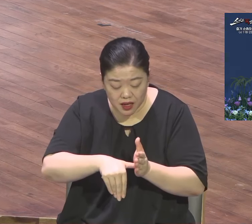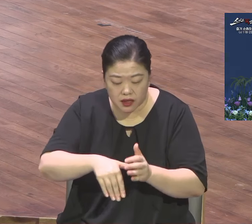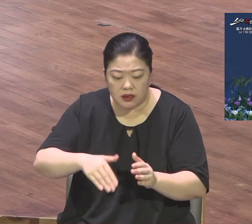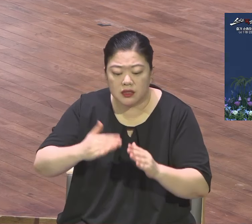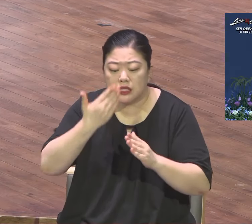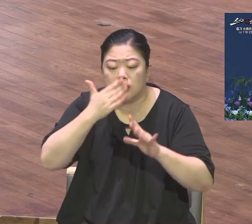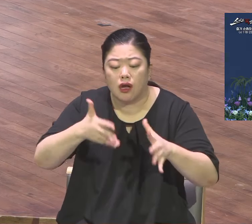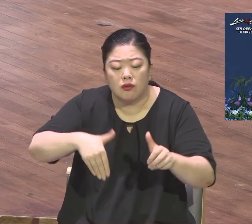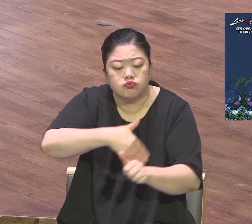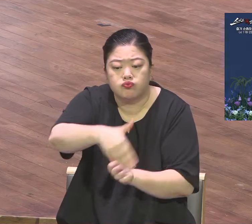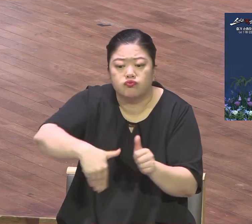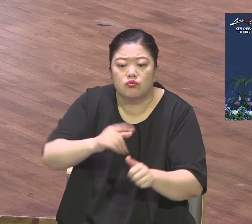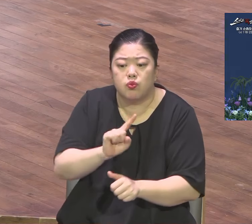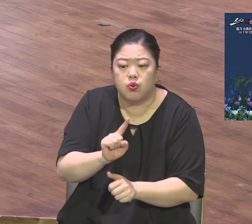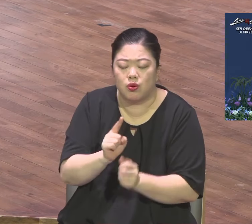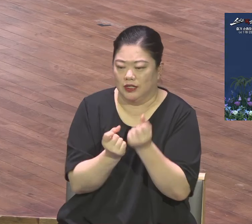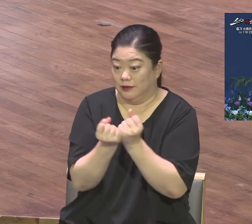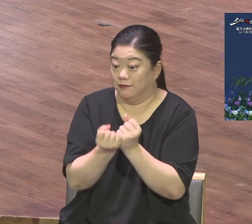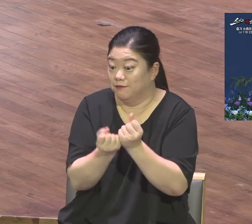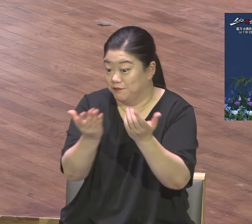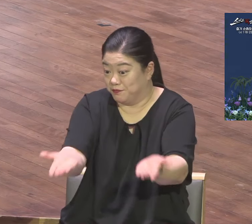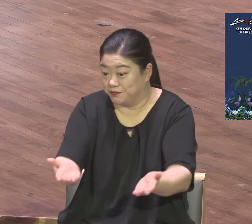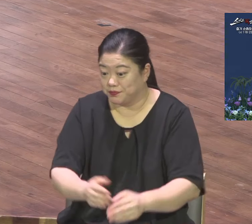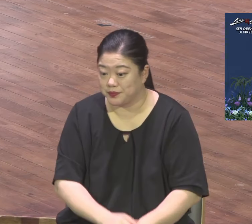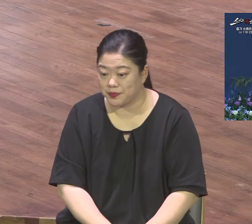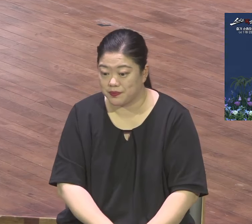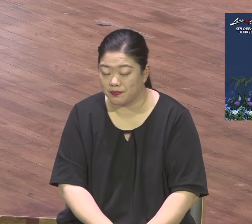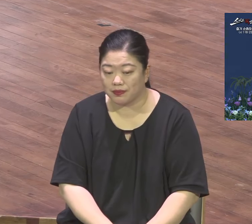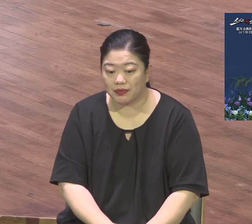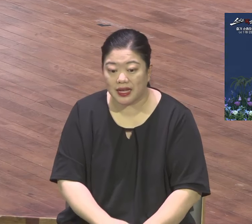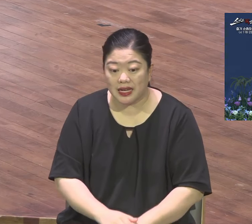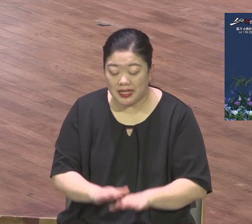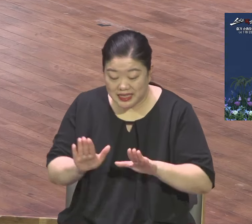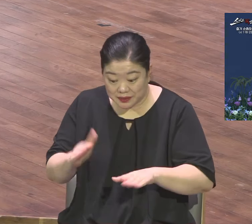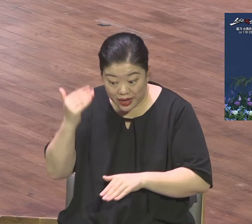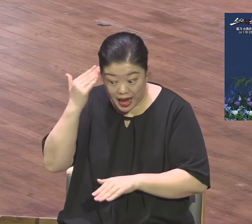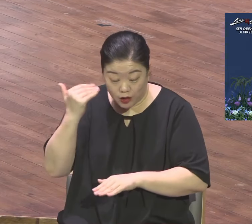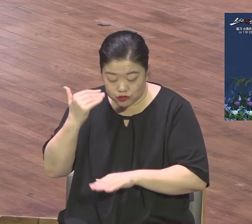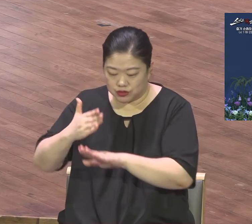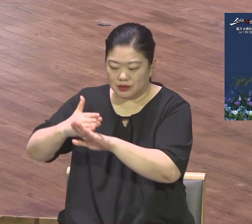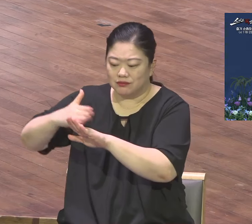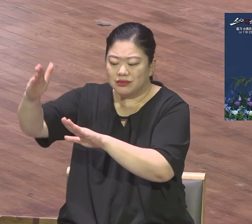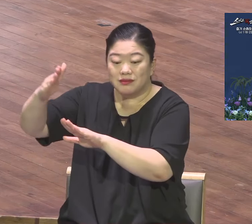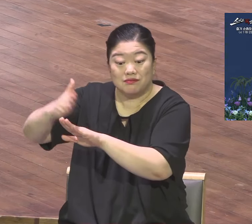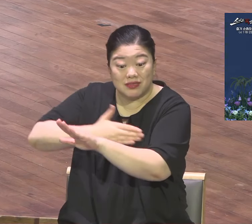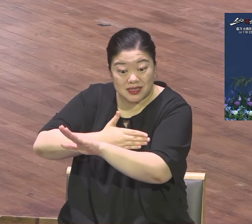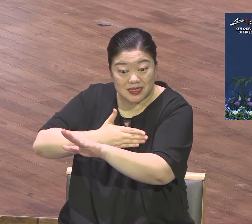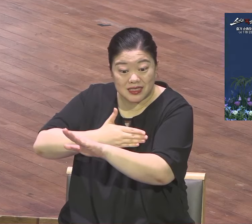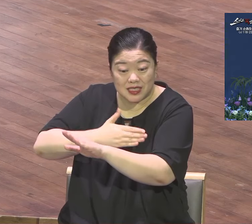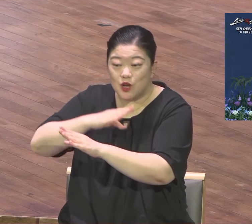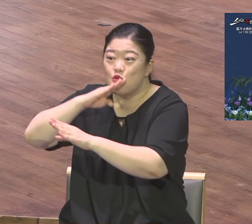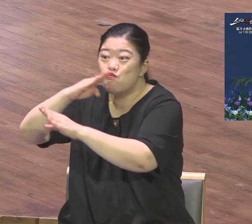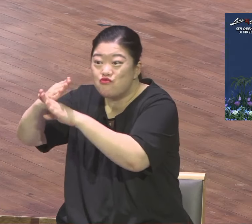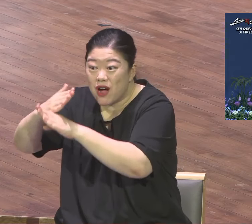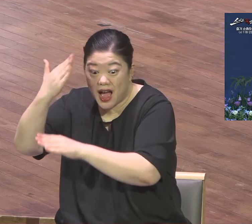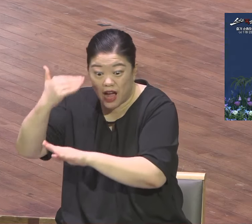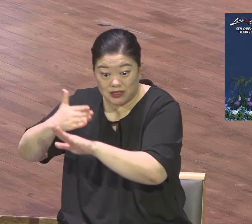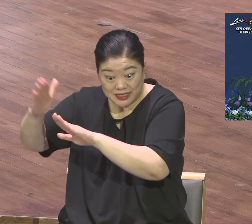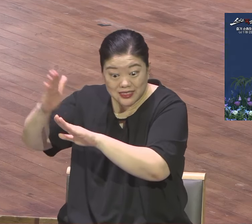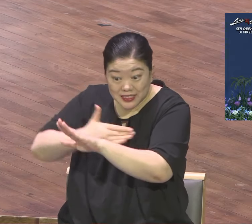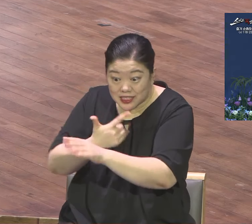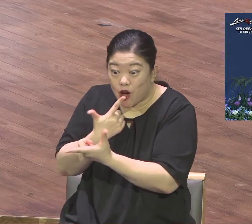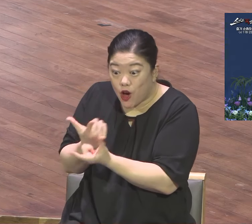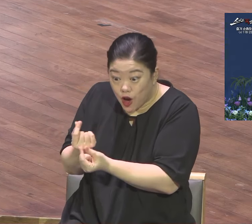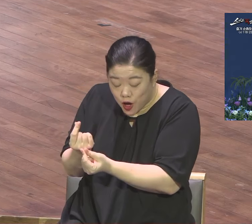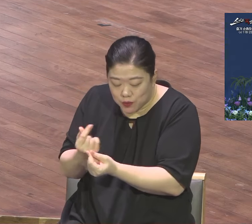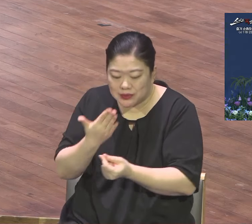때 그때는 이스라엘이 남북으로 나누어져 있었어요. 우리나라처럼 한 달 한 대 남북이